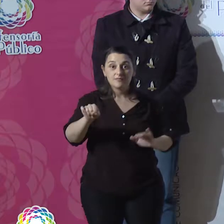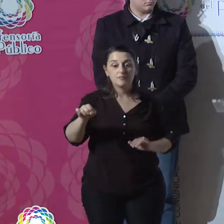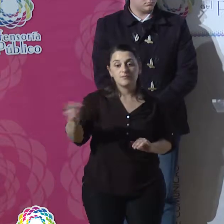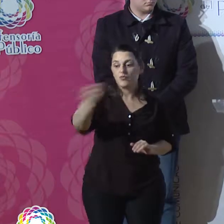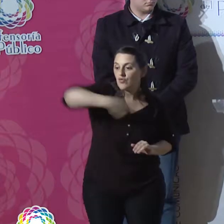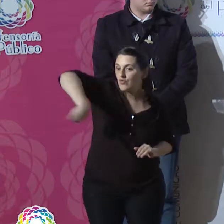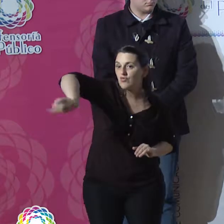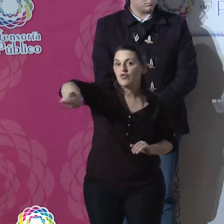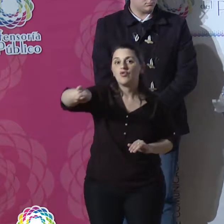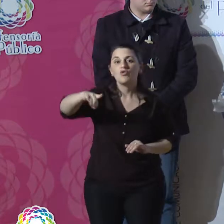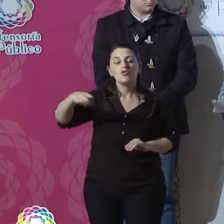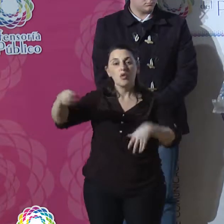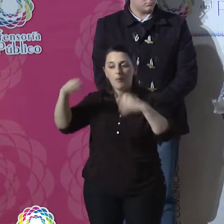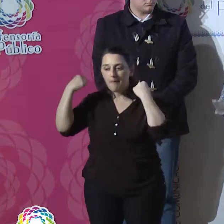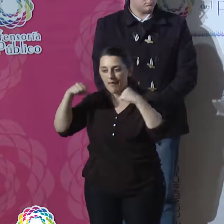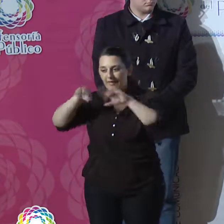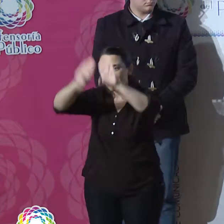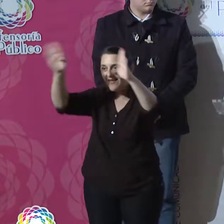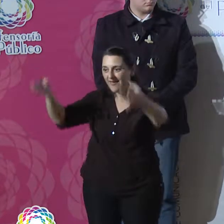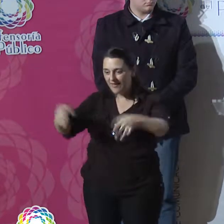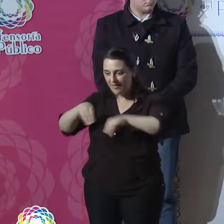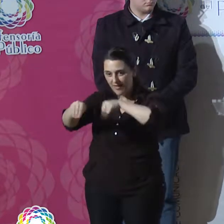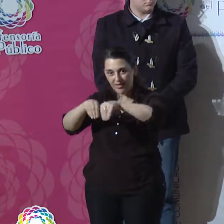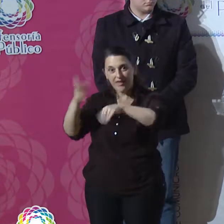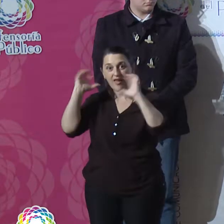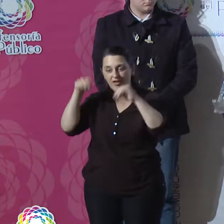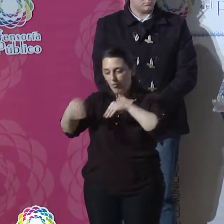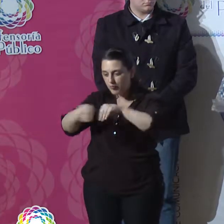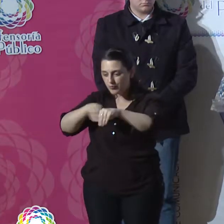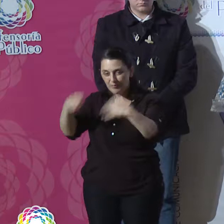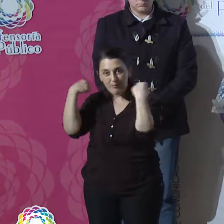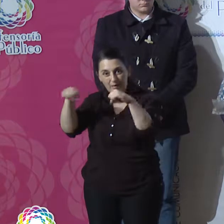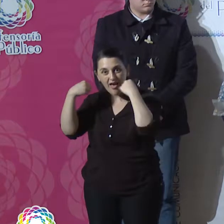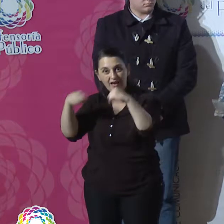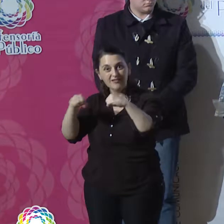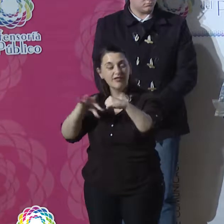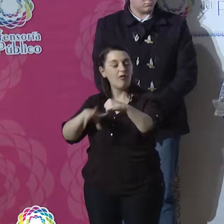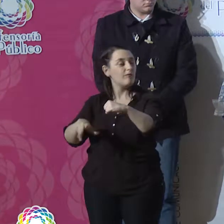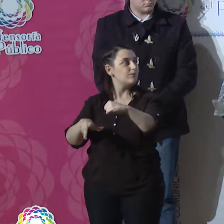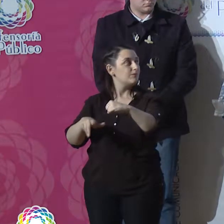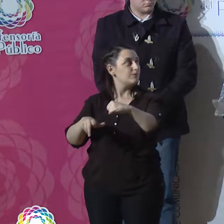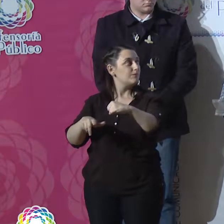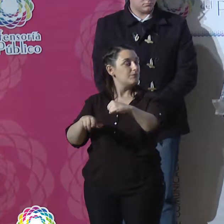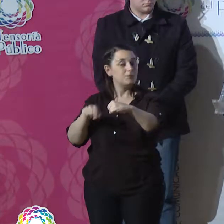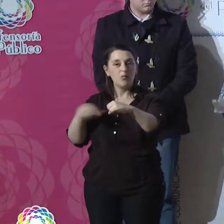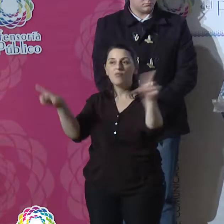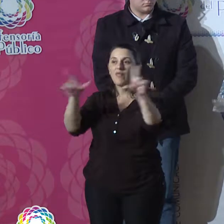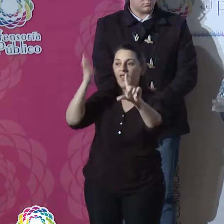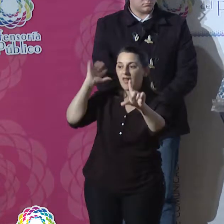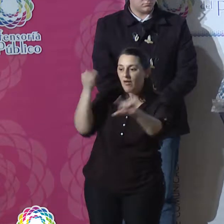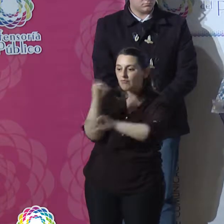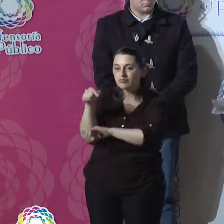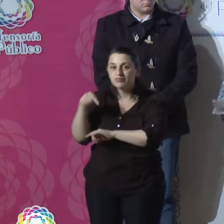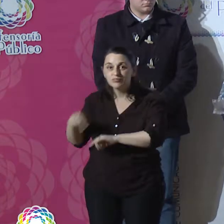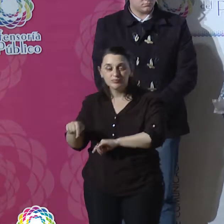que los chicos puedan realizar sus prácticas adentro de la escuela como laboratorio de medios de comunicación audiovisual no